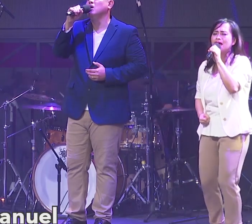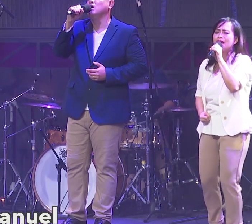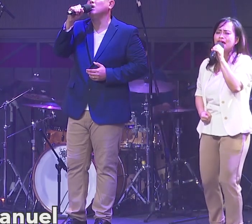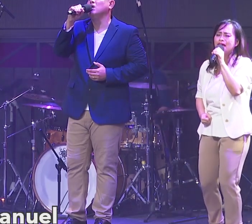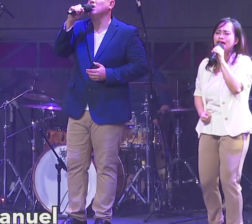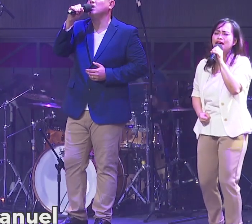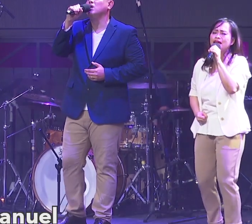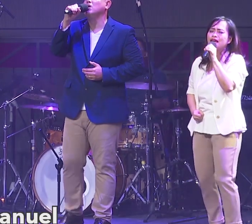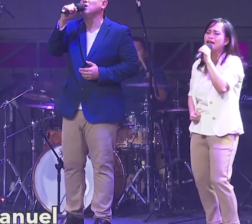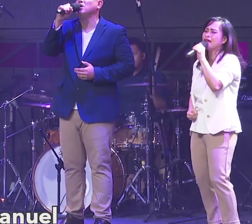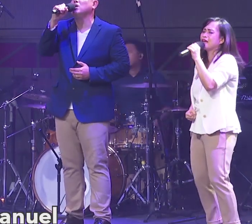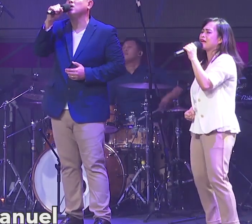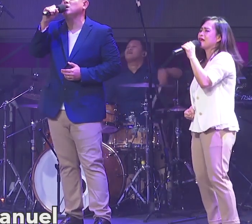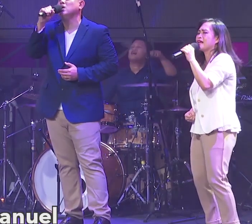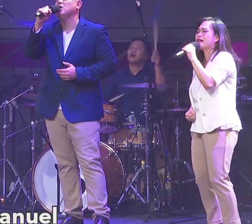Immanuel.